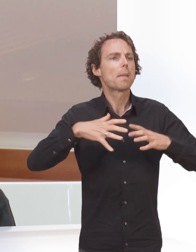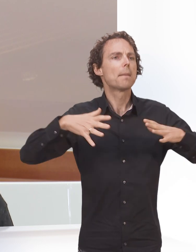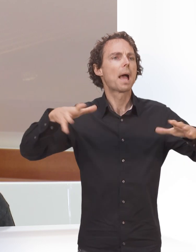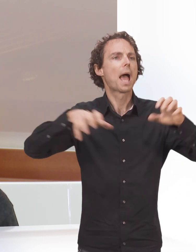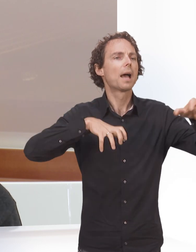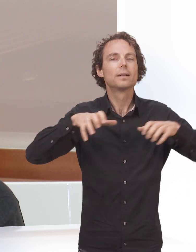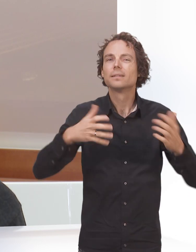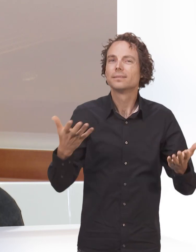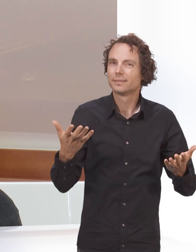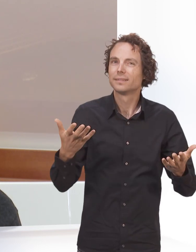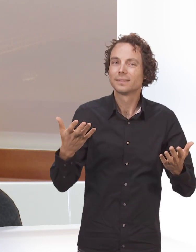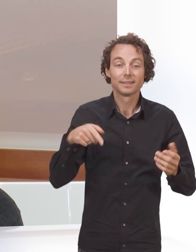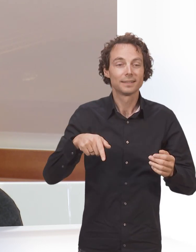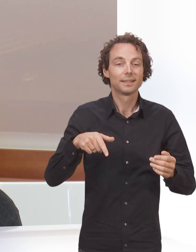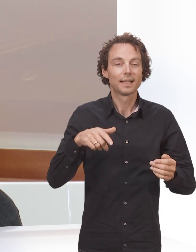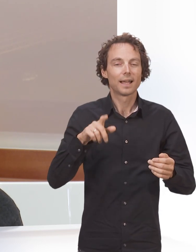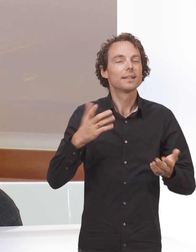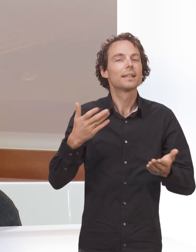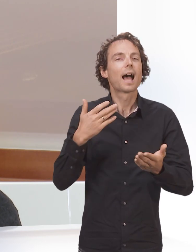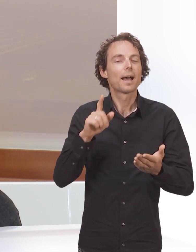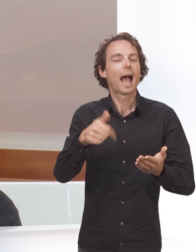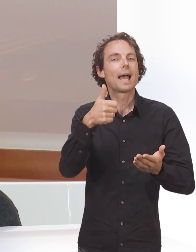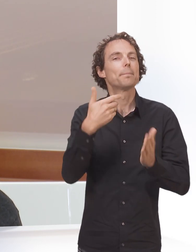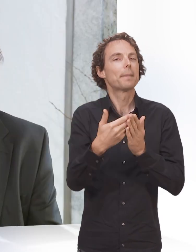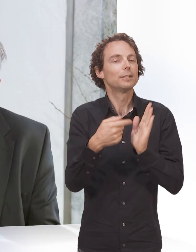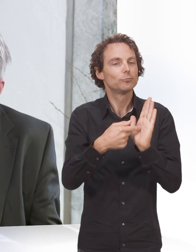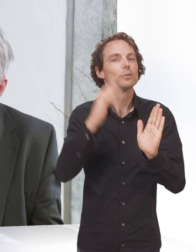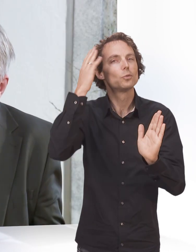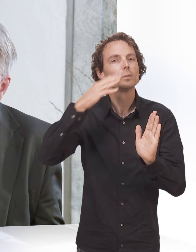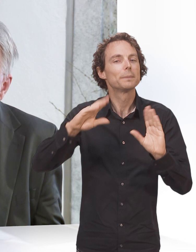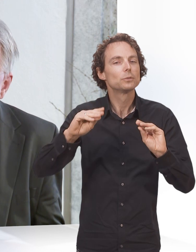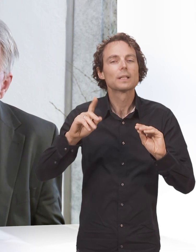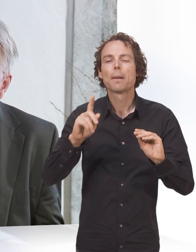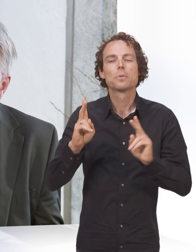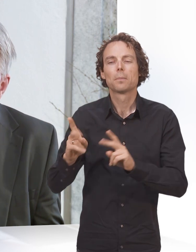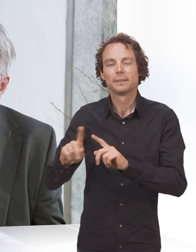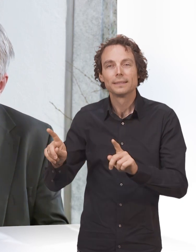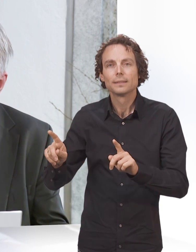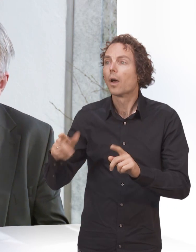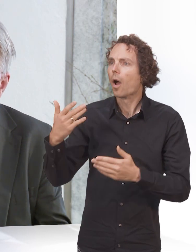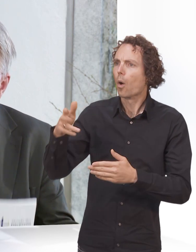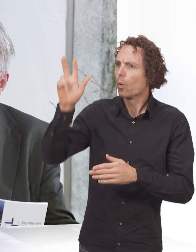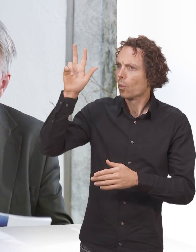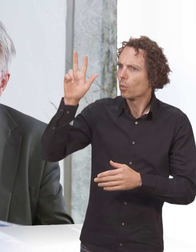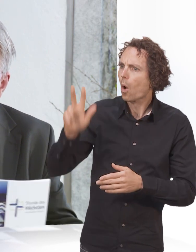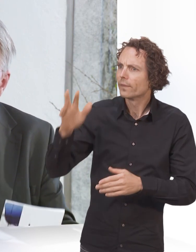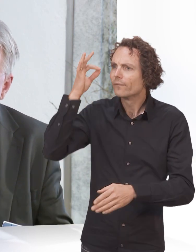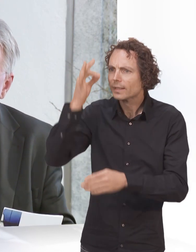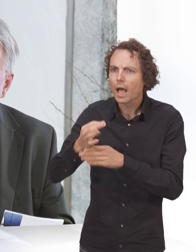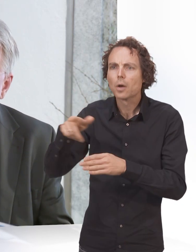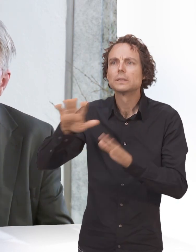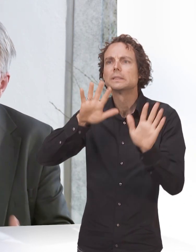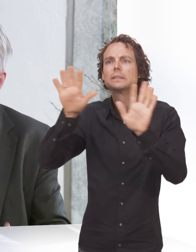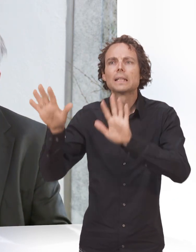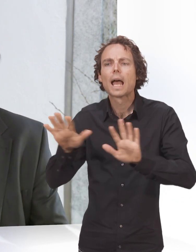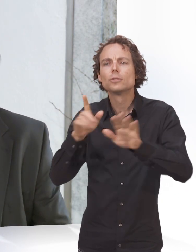Hut habe ich sonst wenig zu tun. Aber man muss trotzdem viel Gottvertrauen haben, dass man in der Zeit, wo man 10 Stunden am Fließband